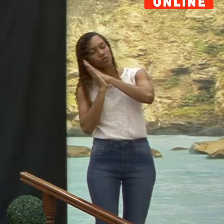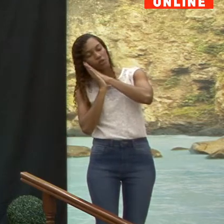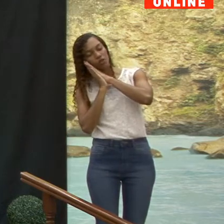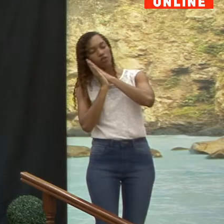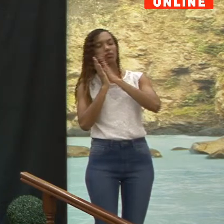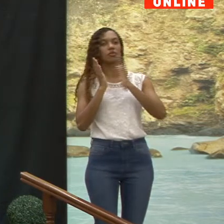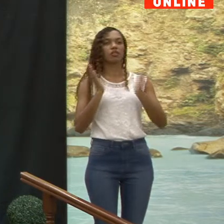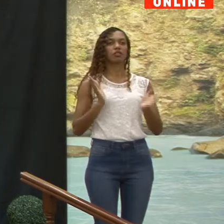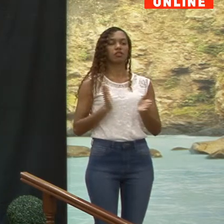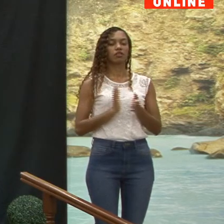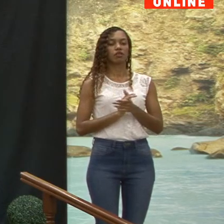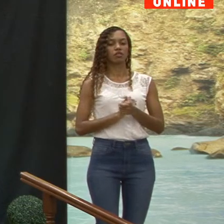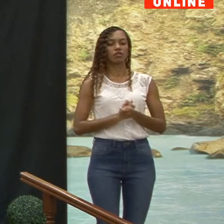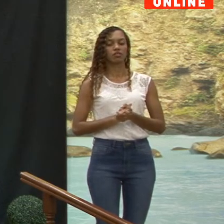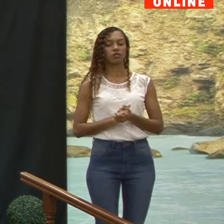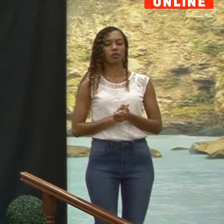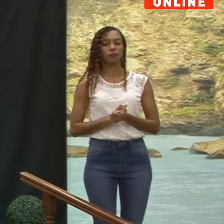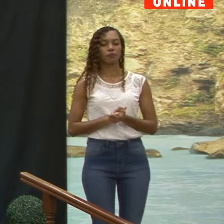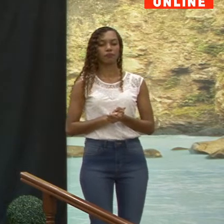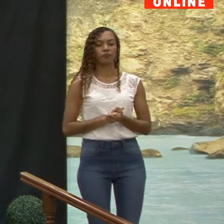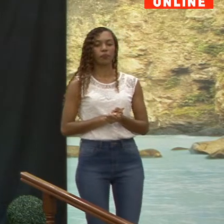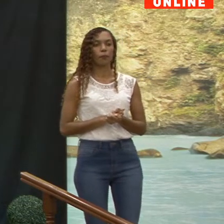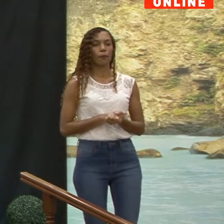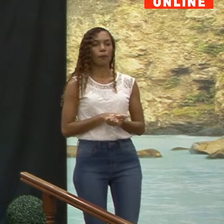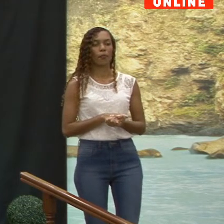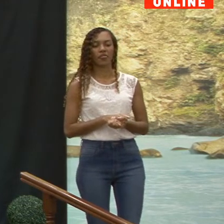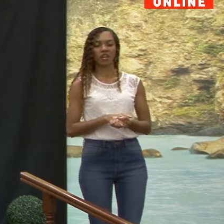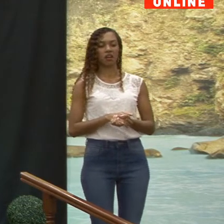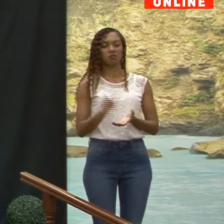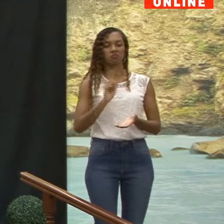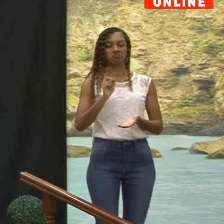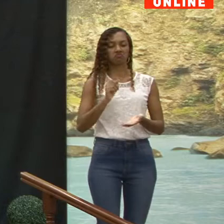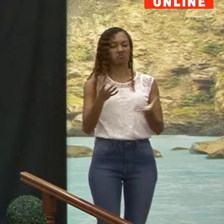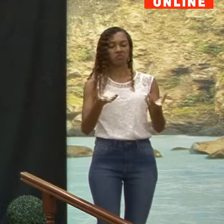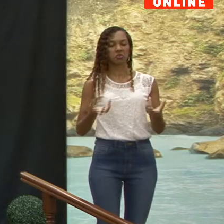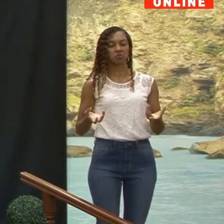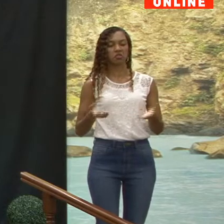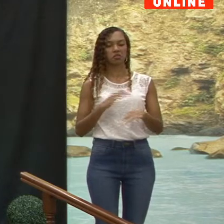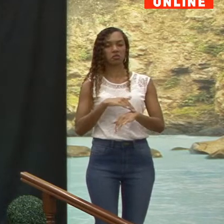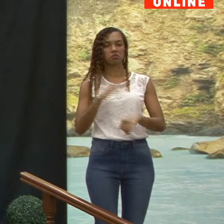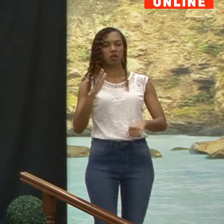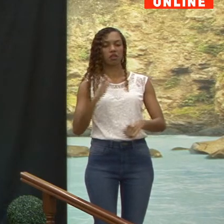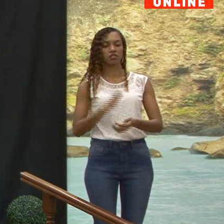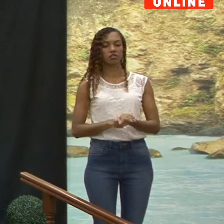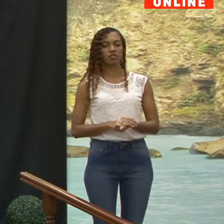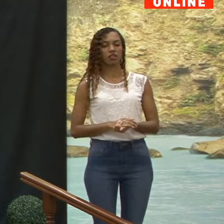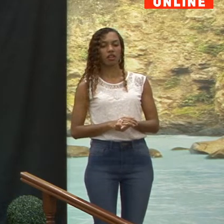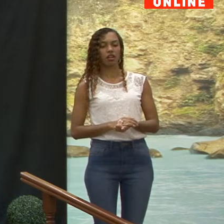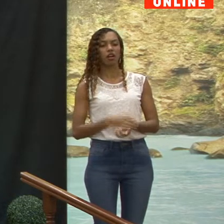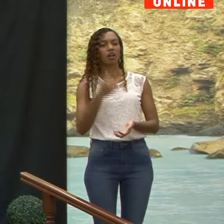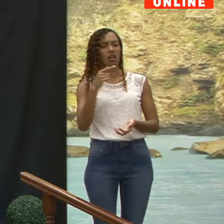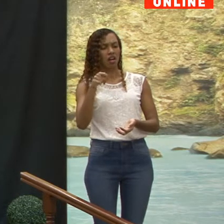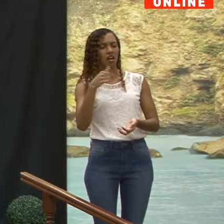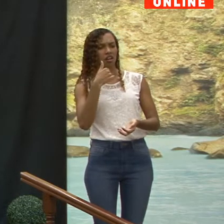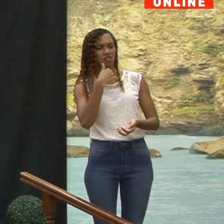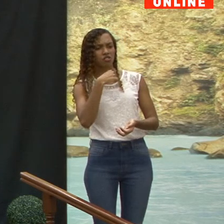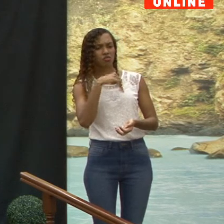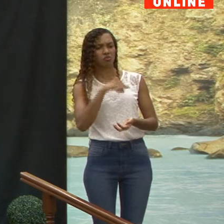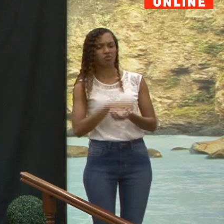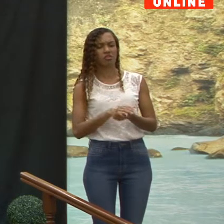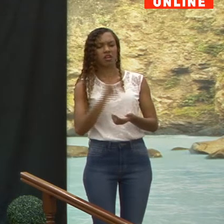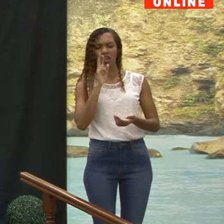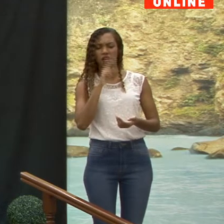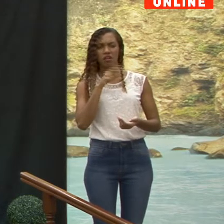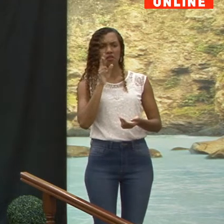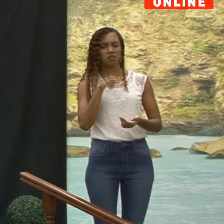não aguentou mais. Ele estava vendo alguma coisa e a esposa começou falando com ele, reclamando,